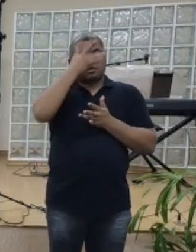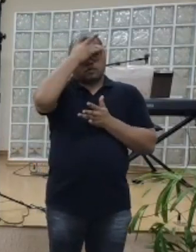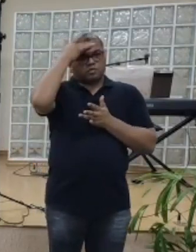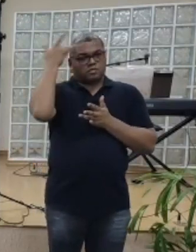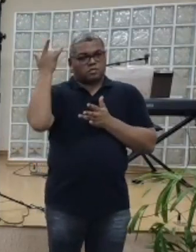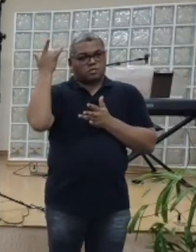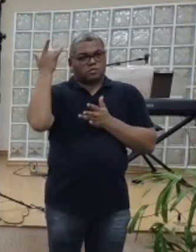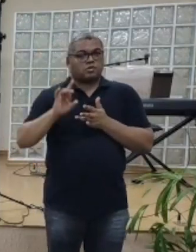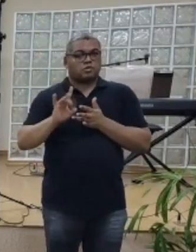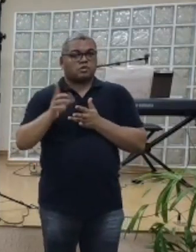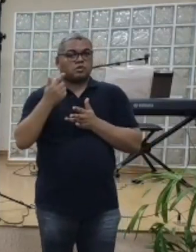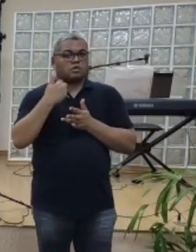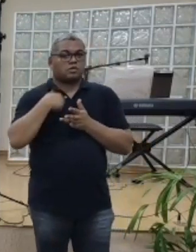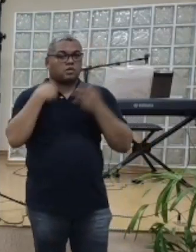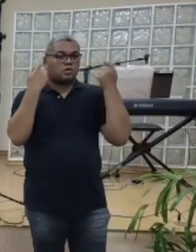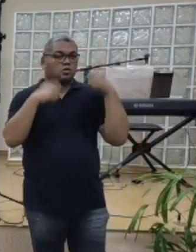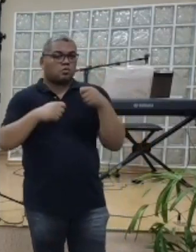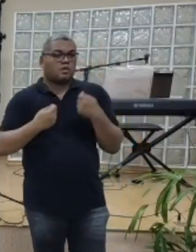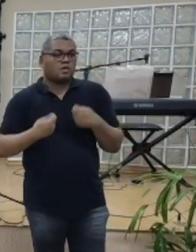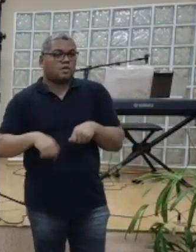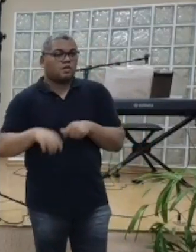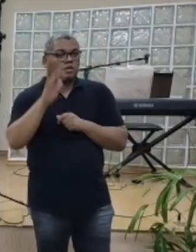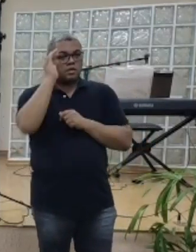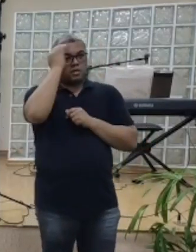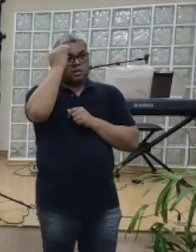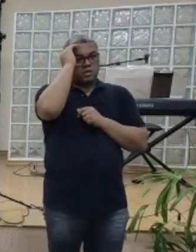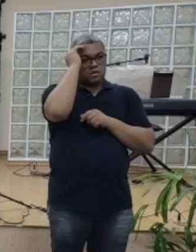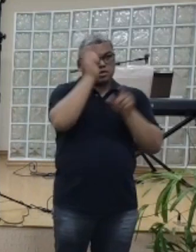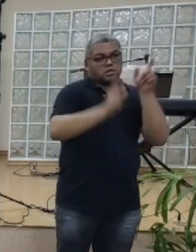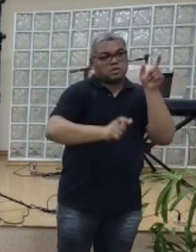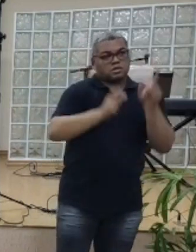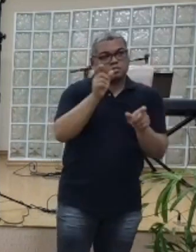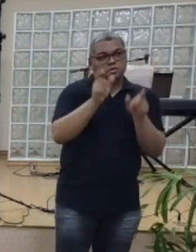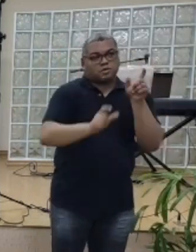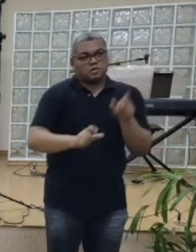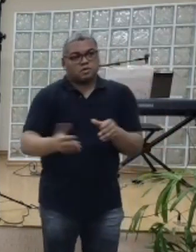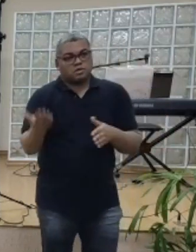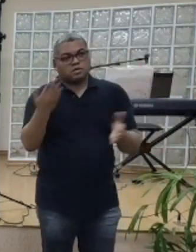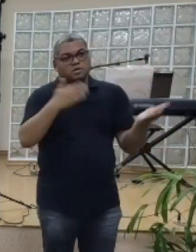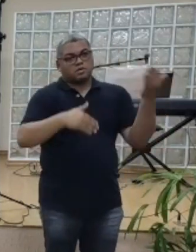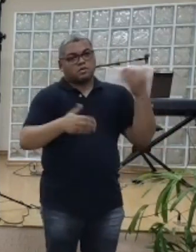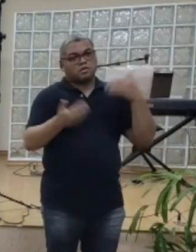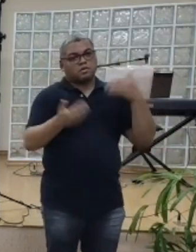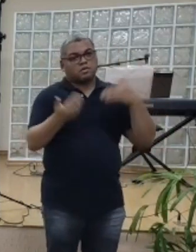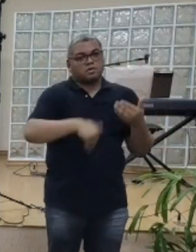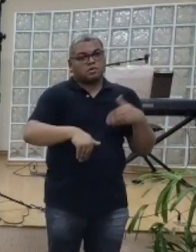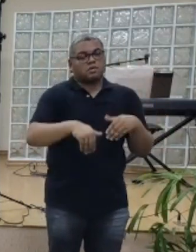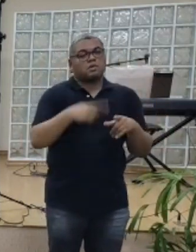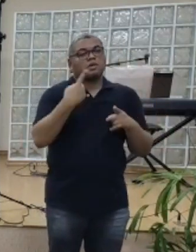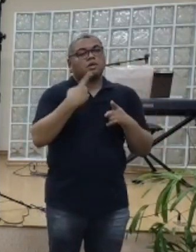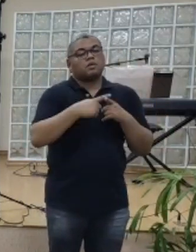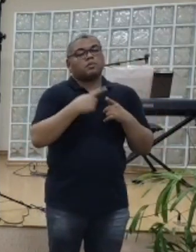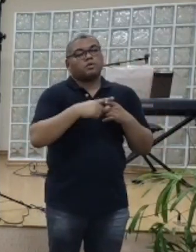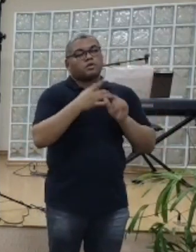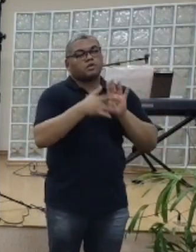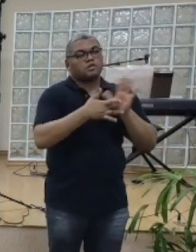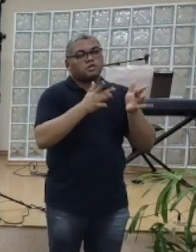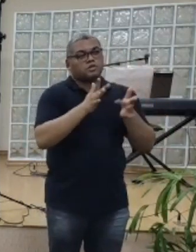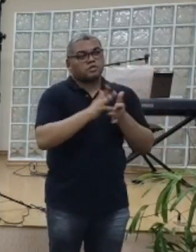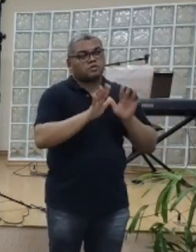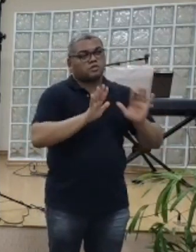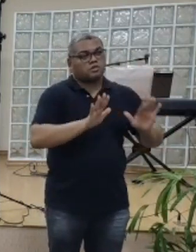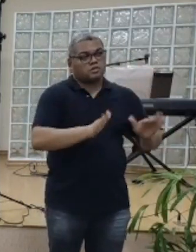Só que eu preciso entender que aqueles que vêm é aqueles que estão sendo motivados por Cristo Jesus a